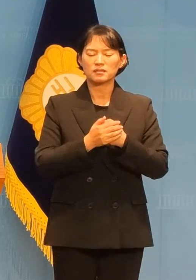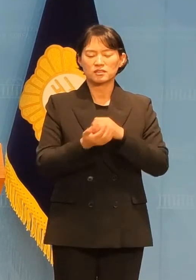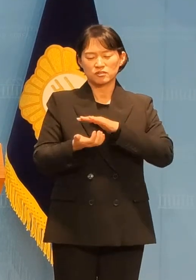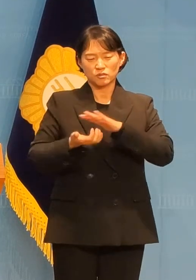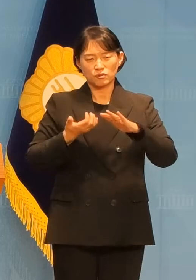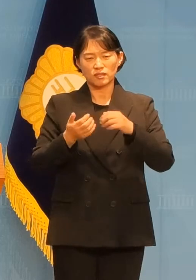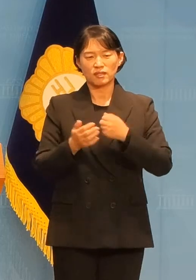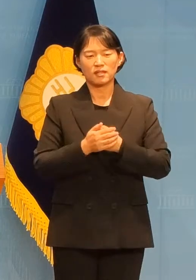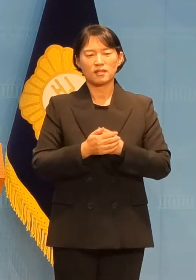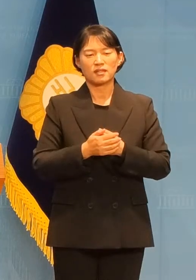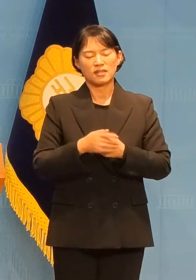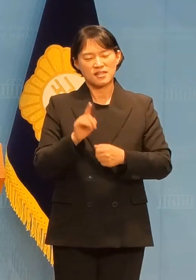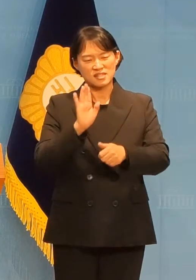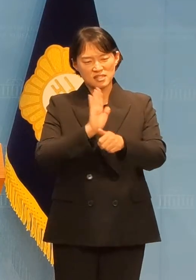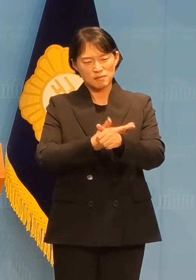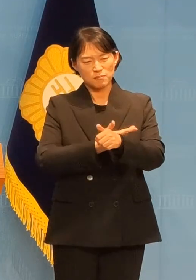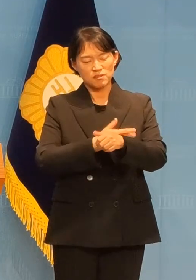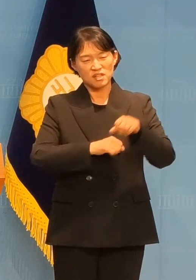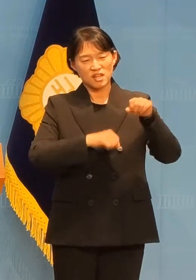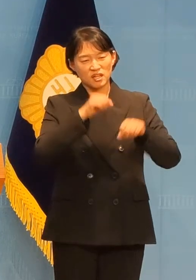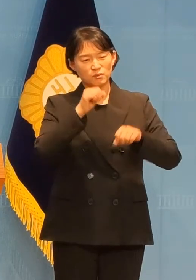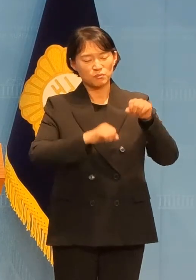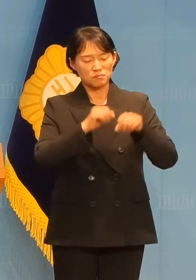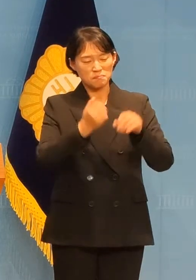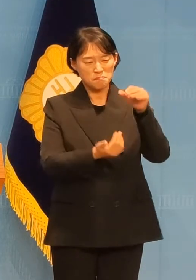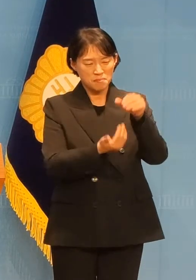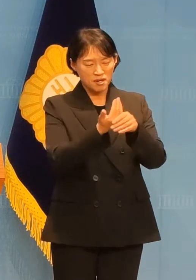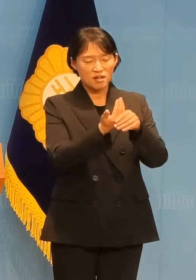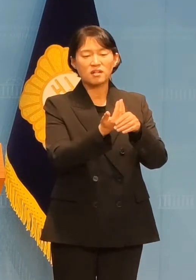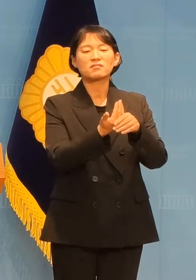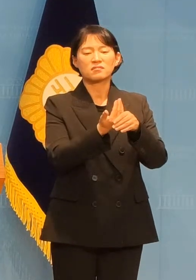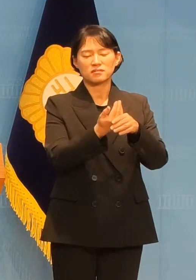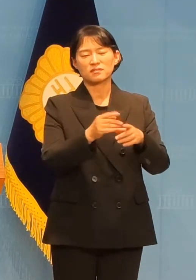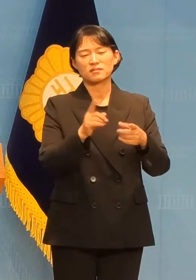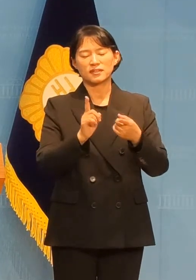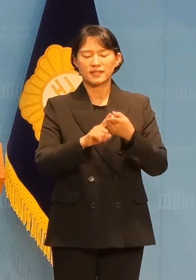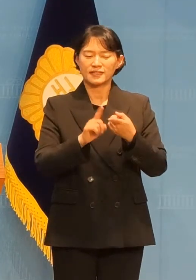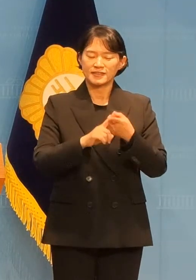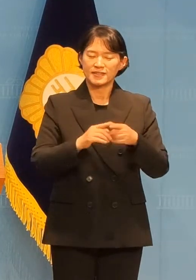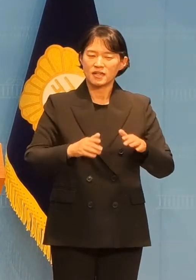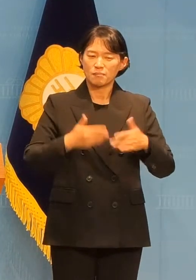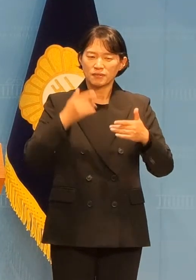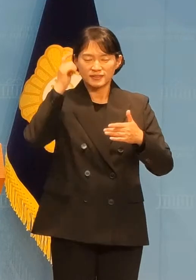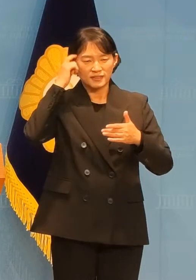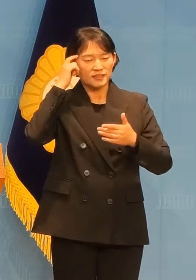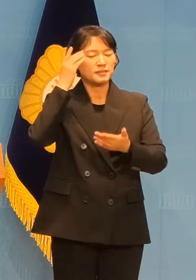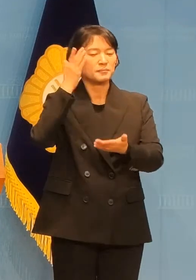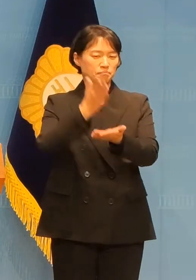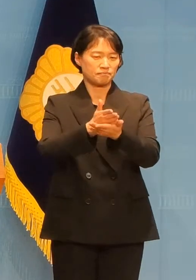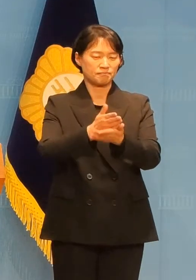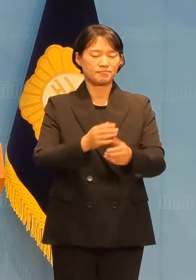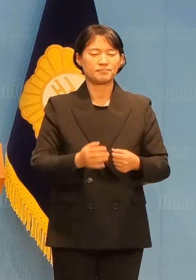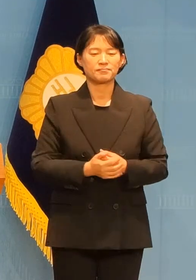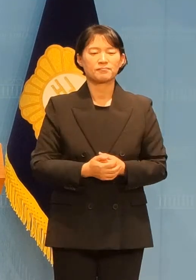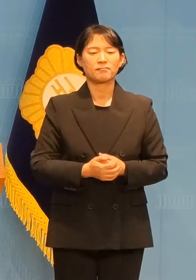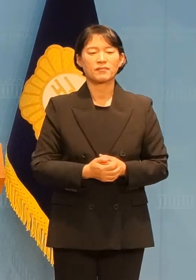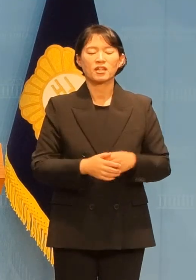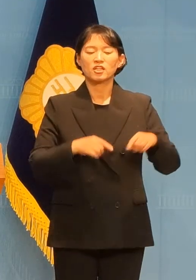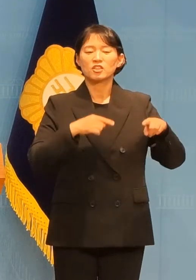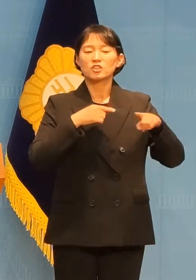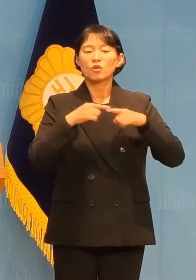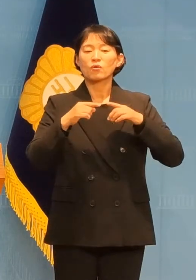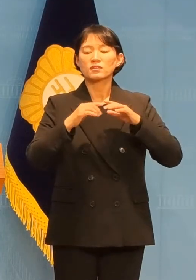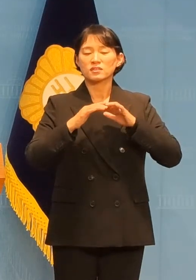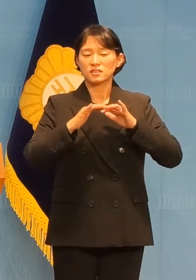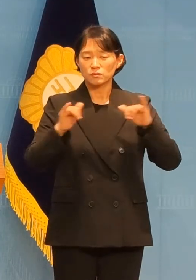앞서 경솔한 발언 자체가 발생했다는 점은 가볍게 넘길 사안이 아닙니다. 정치